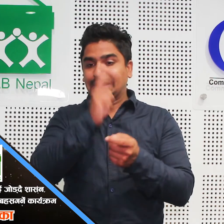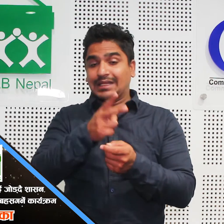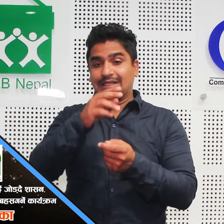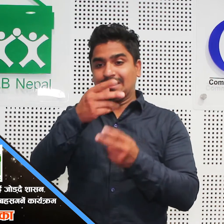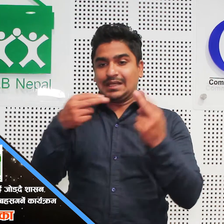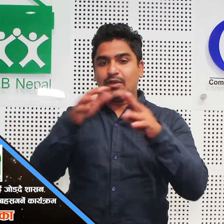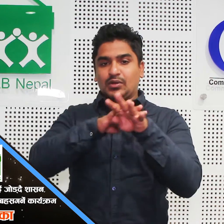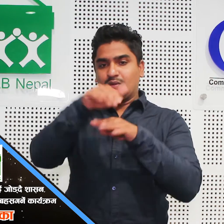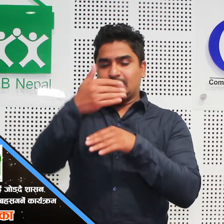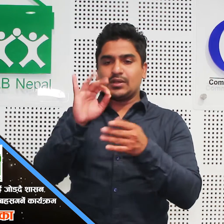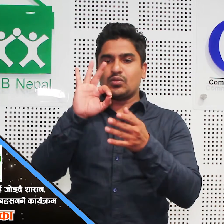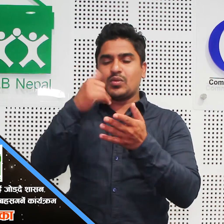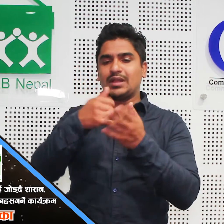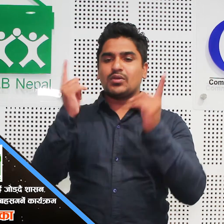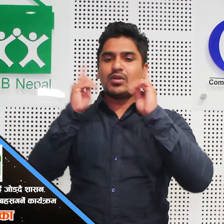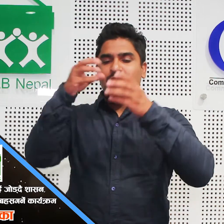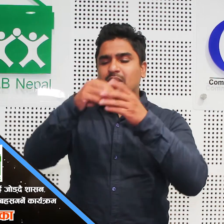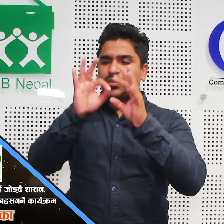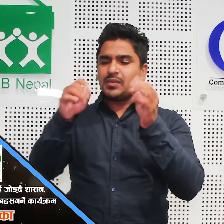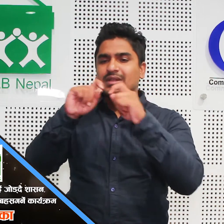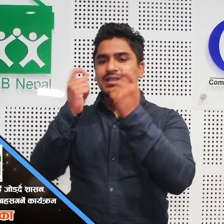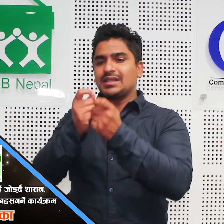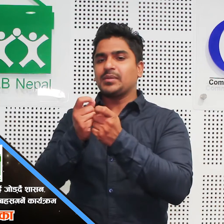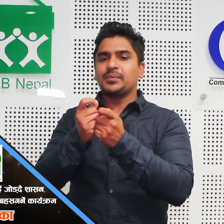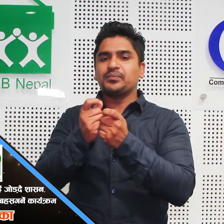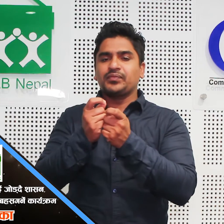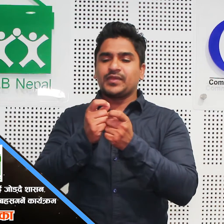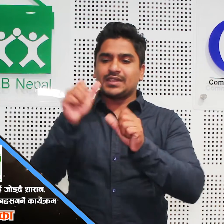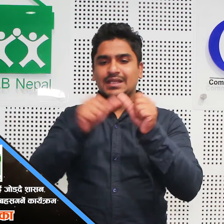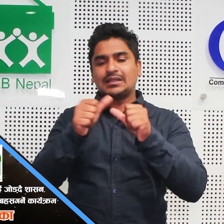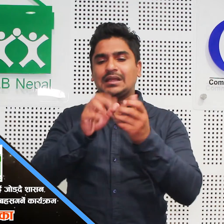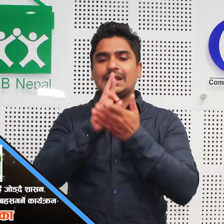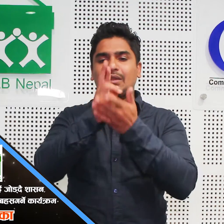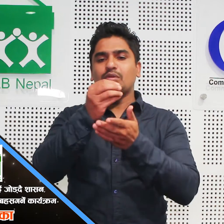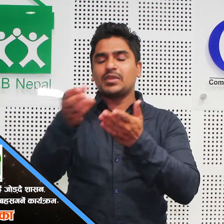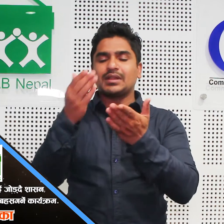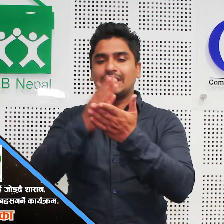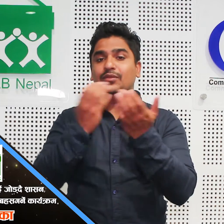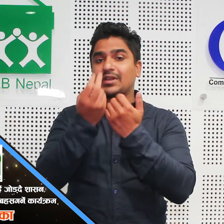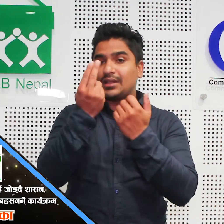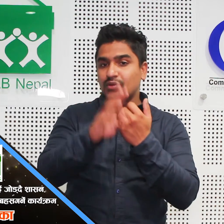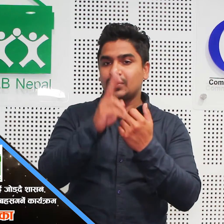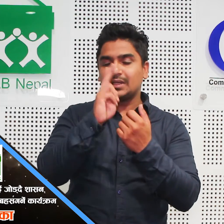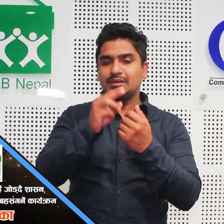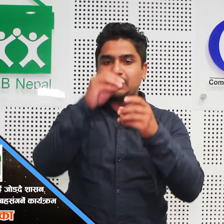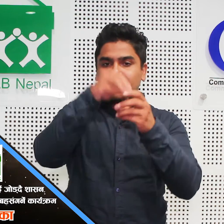नै हामीले चाहिँ वालिङ नगरपालिकाभित्र विभिन्न क्षेत्रमा रात उपलब्ध गराउने कार्यक्रमहरू गरिरहेका थियौँ। जस्तै त्यसमा रहेर हामीले